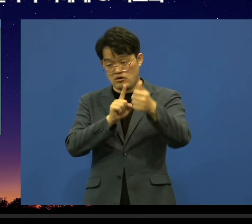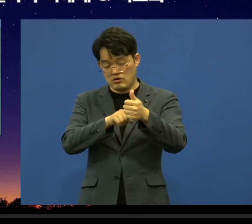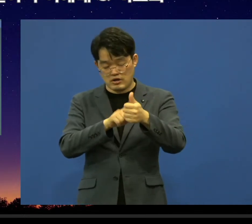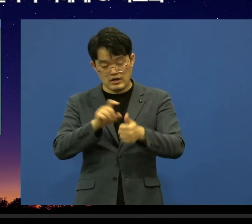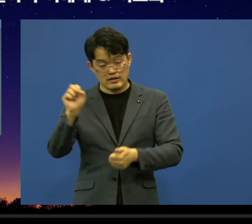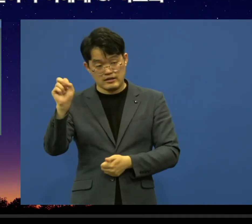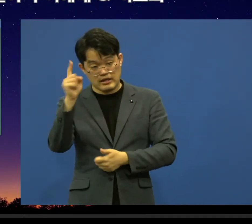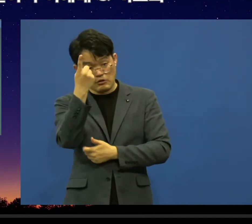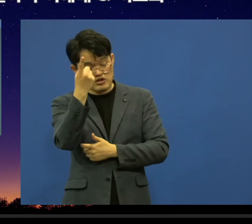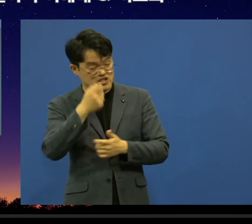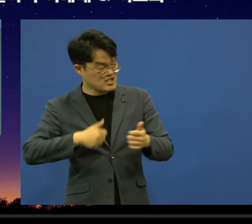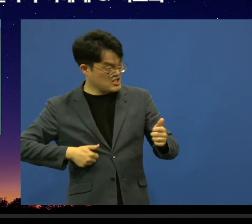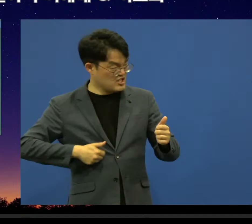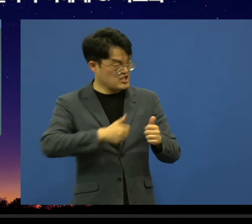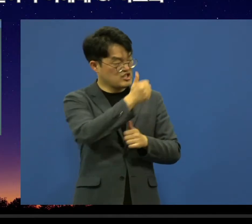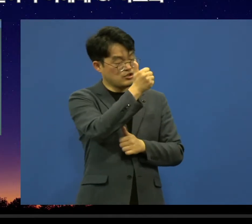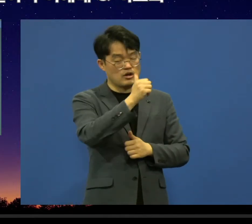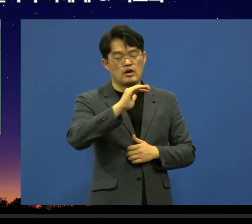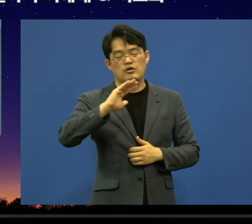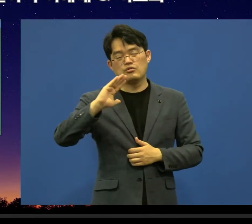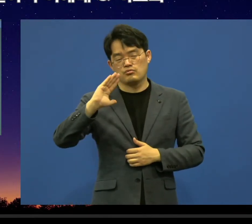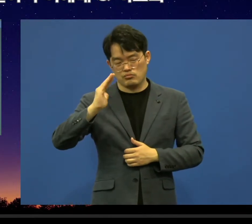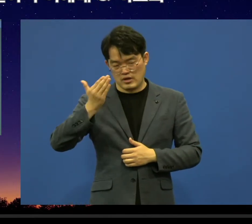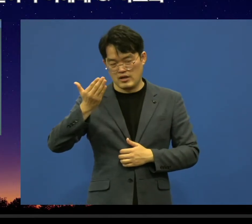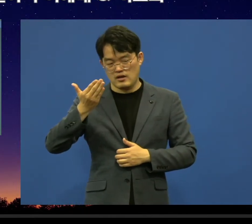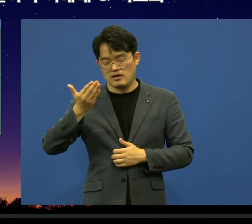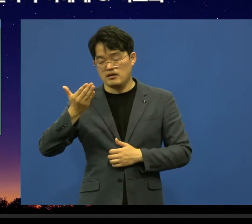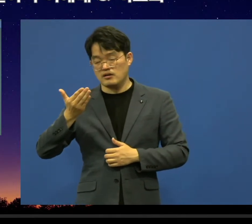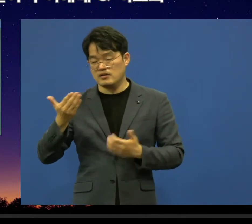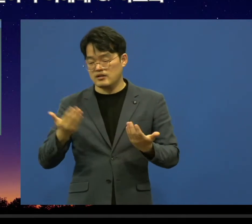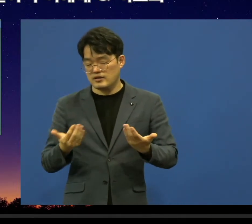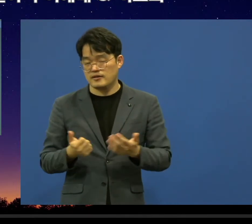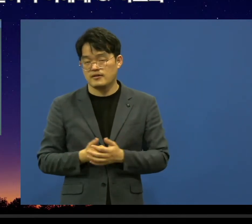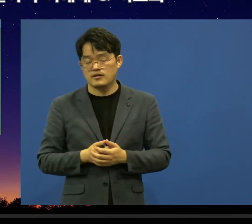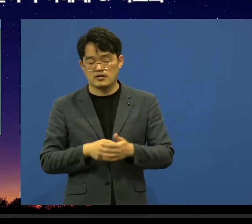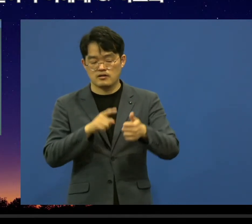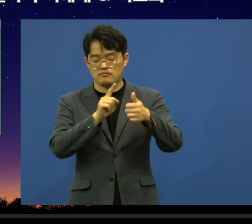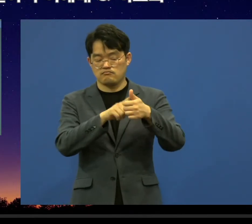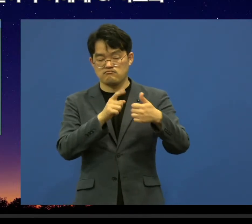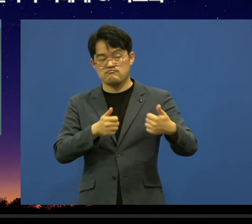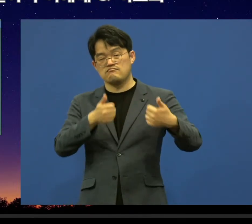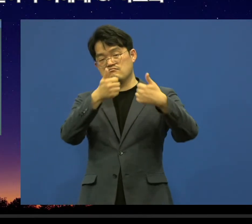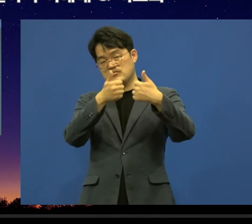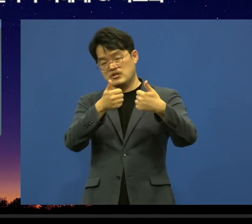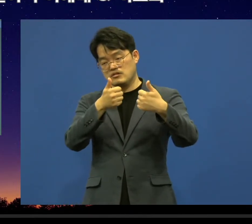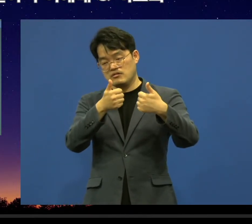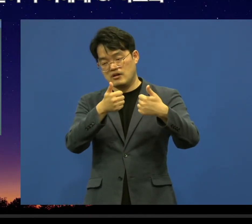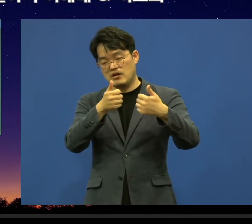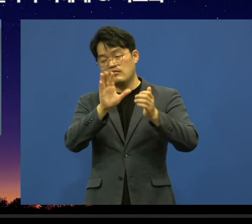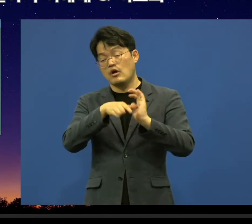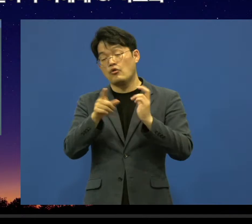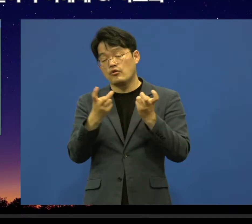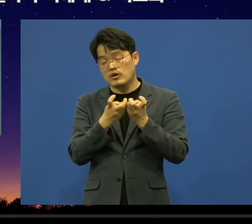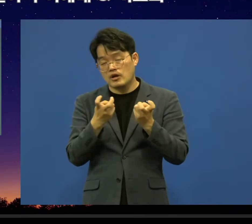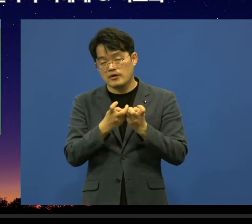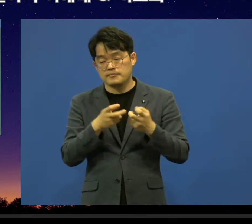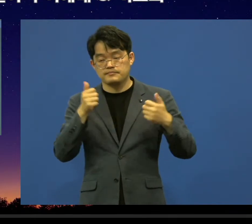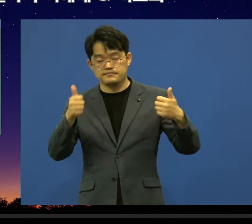관문이었습니다. 그러므로 엘리압을 대하는 이 다윗의 태도를 여러분 한번 보십시오. 멋집니다. 멋져요.